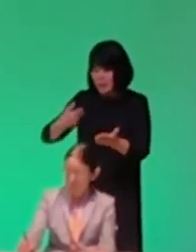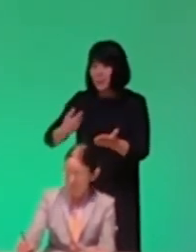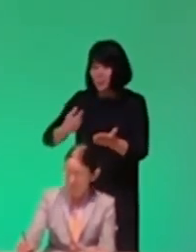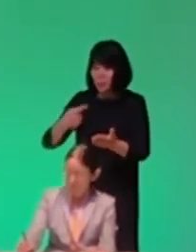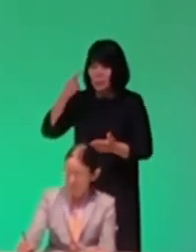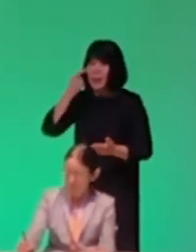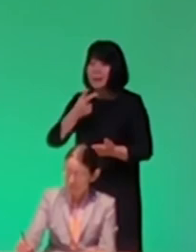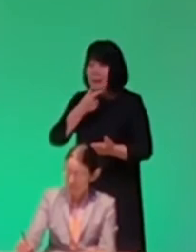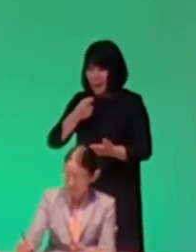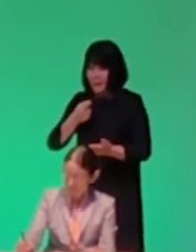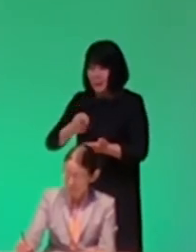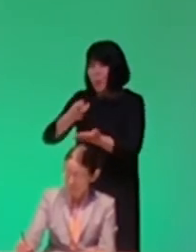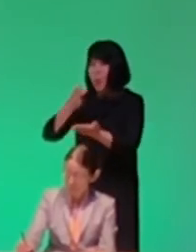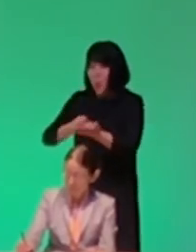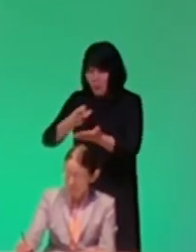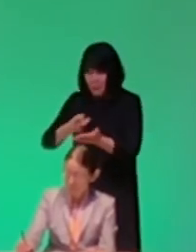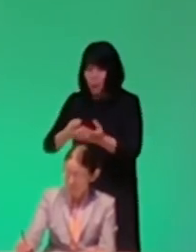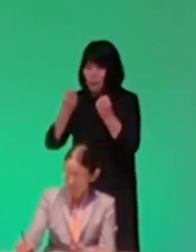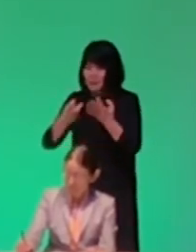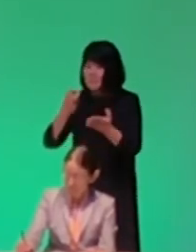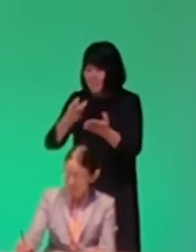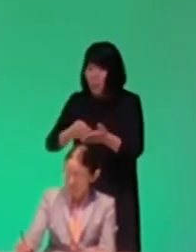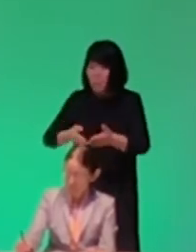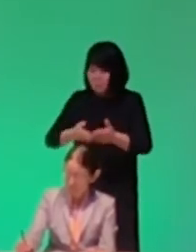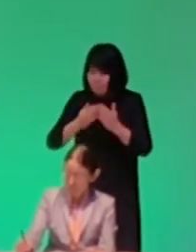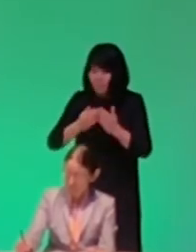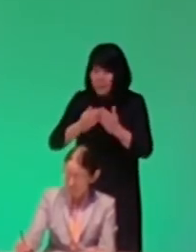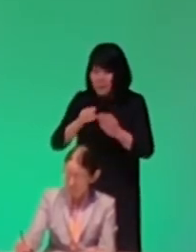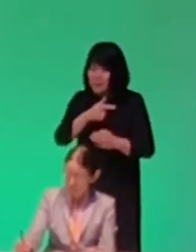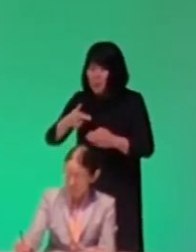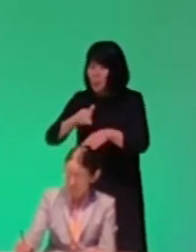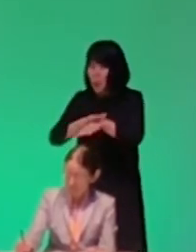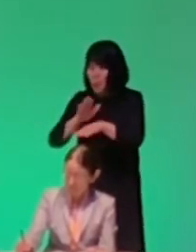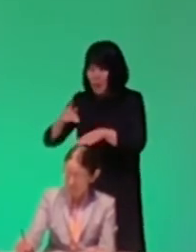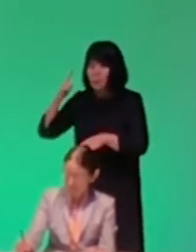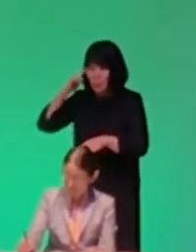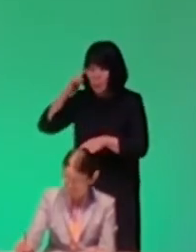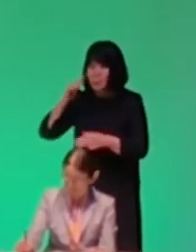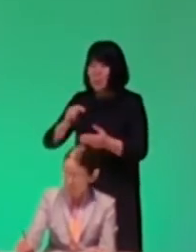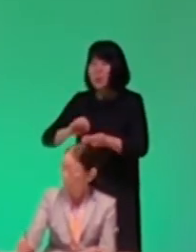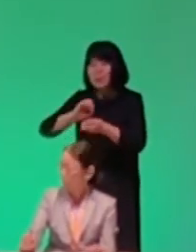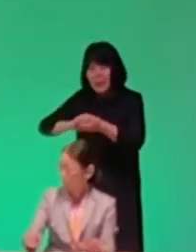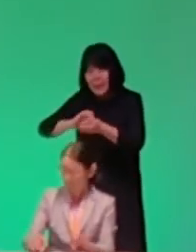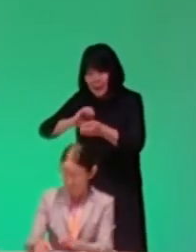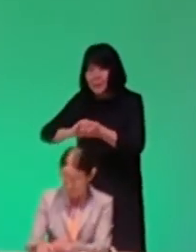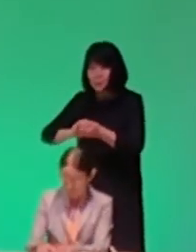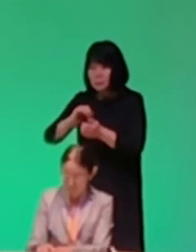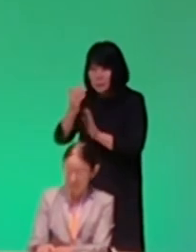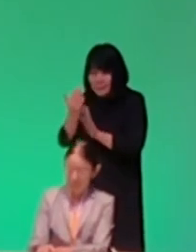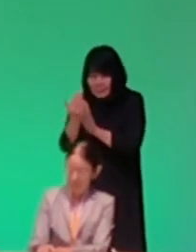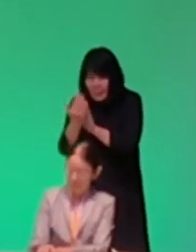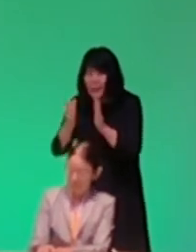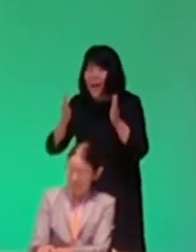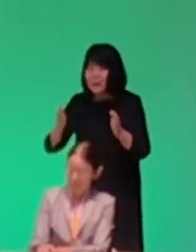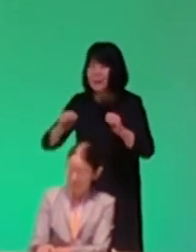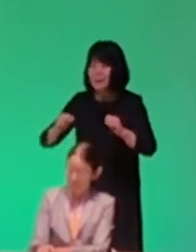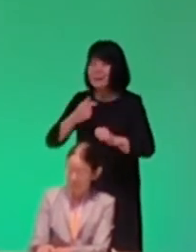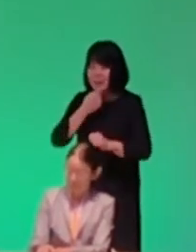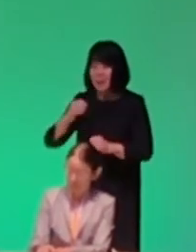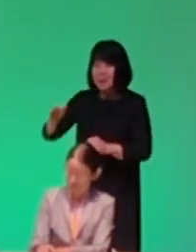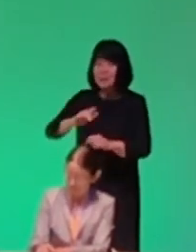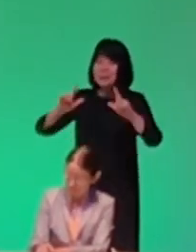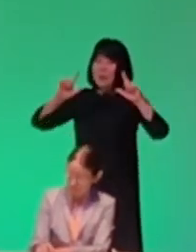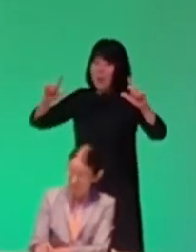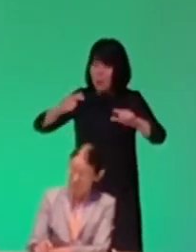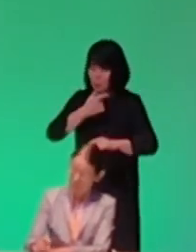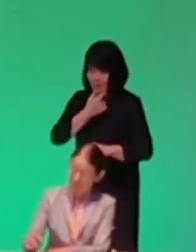のか新法を作るのか、まあ、いろんなやり方があると思うんですけれども、それを必ず近いうちに皆さんにはご報